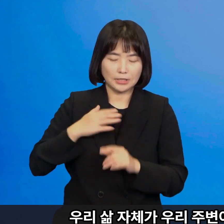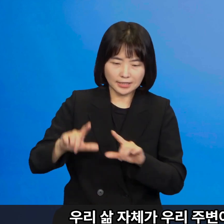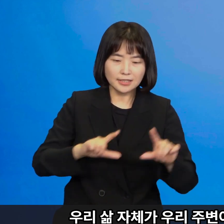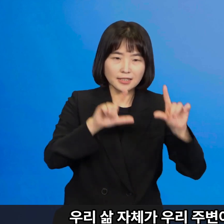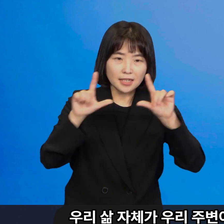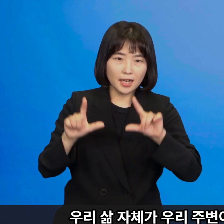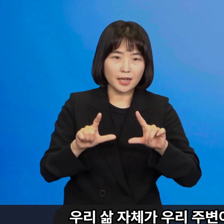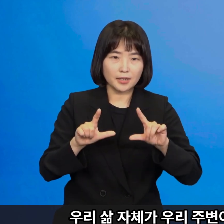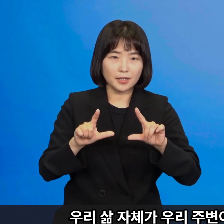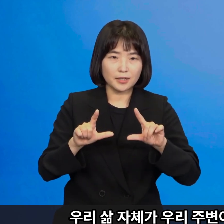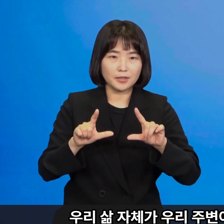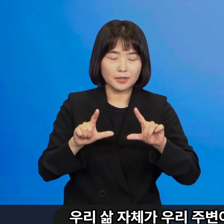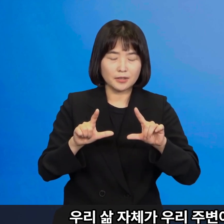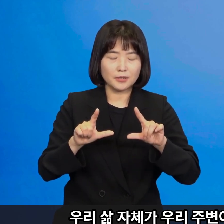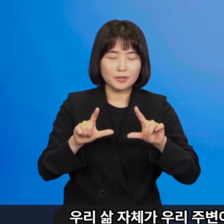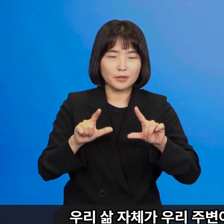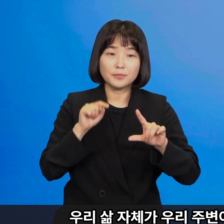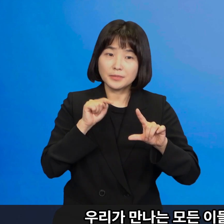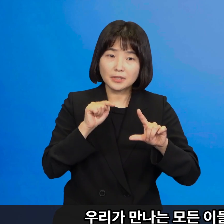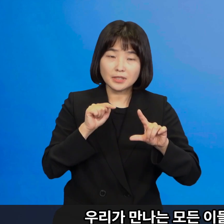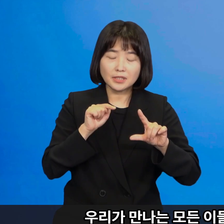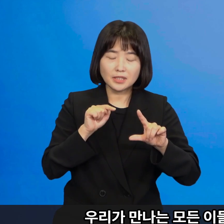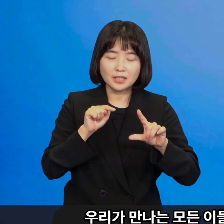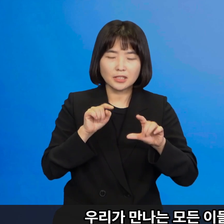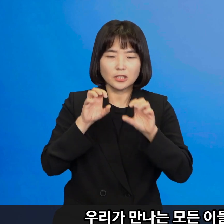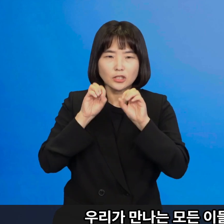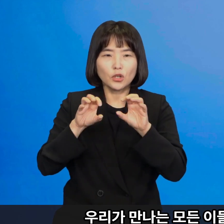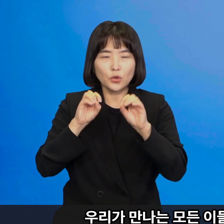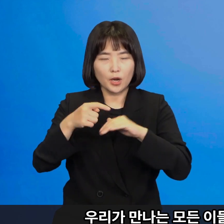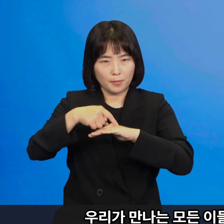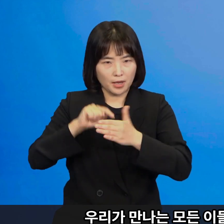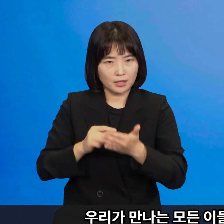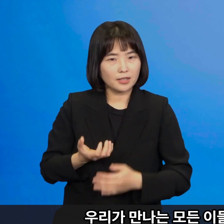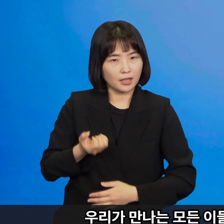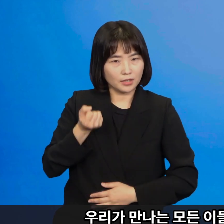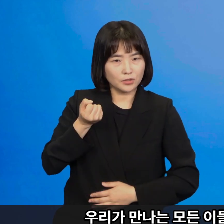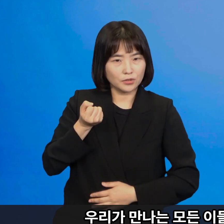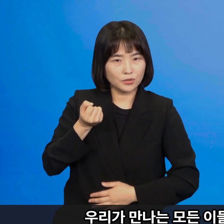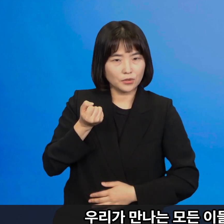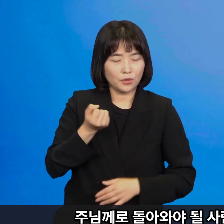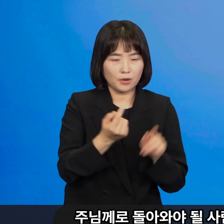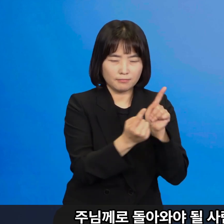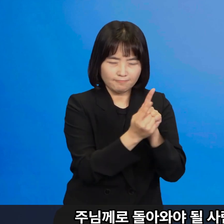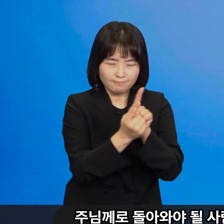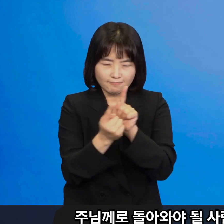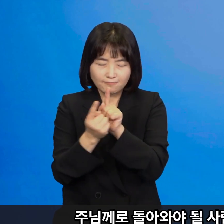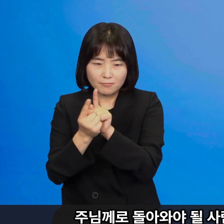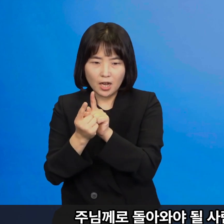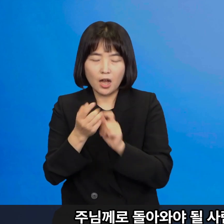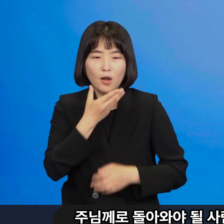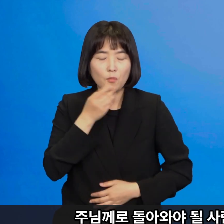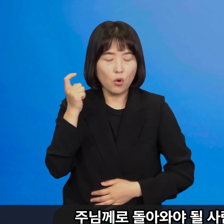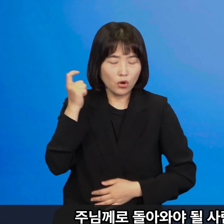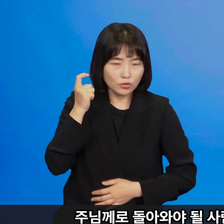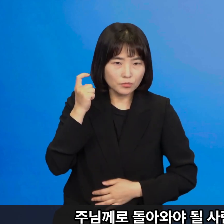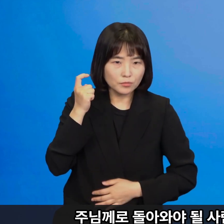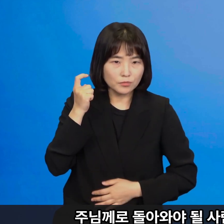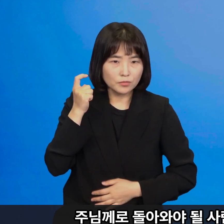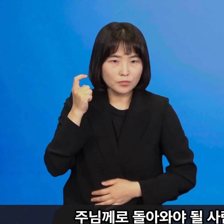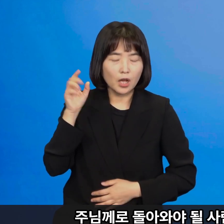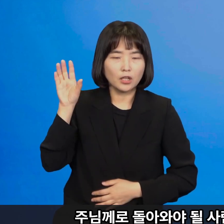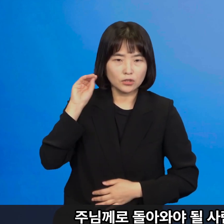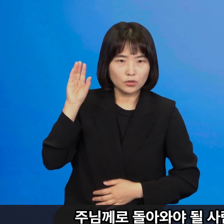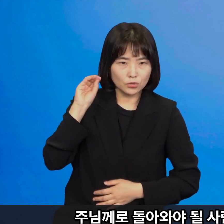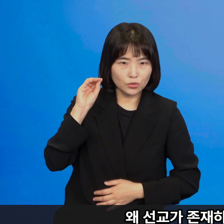다 선교지라는 그 마음으로 우리가 만나는 모든 이들이 다 복음을 들어야 되고 주님께로 돌아와야 될 사람들이기